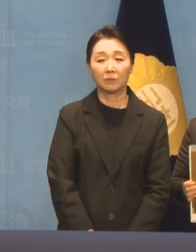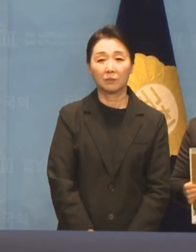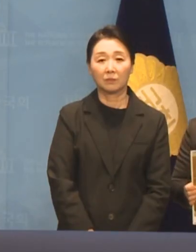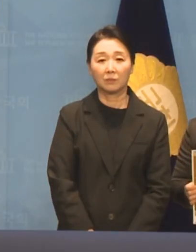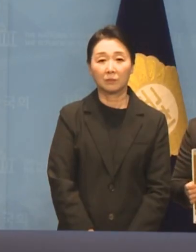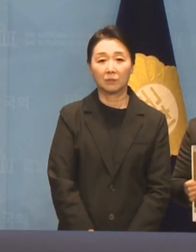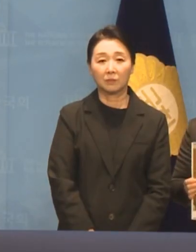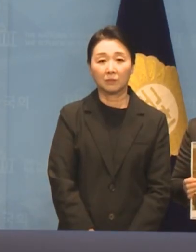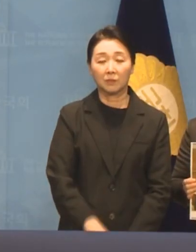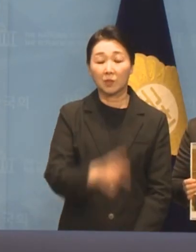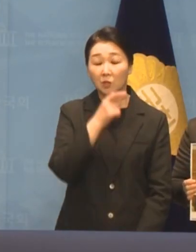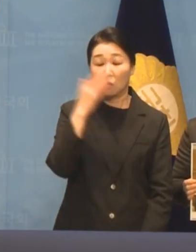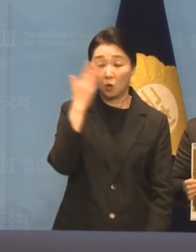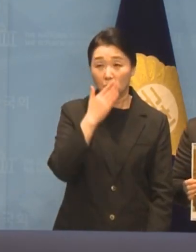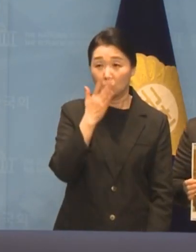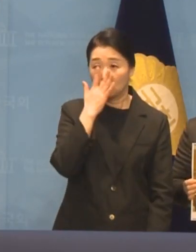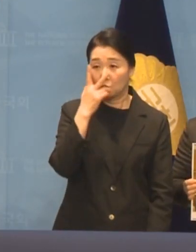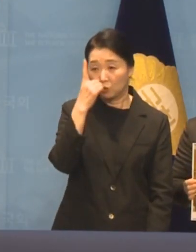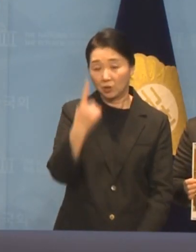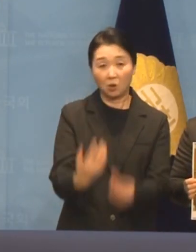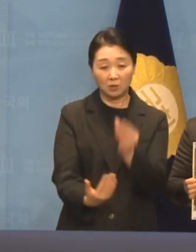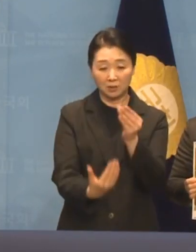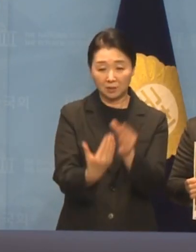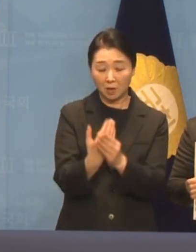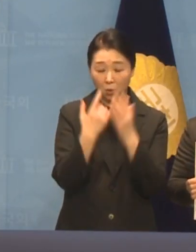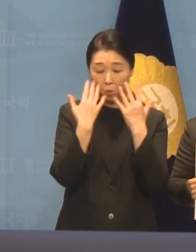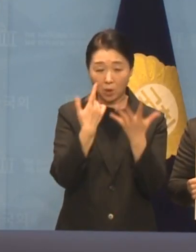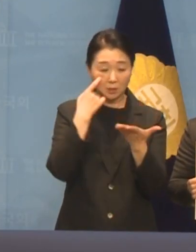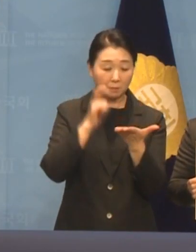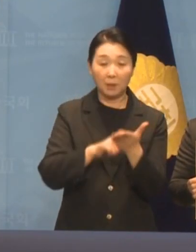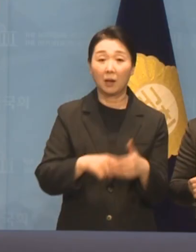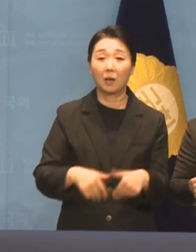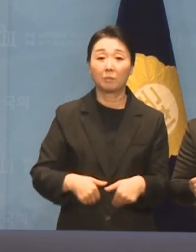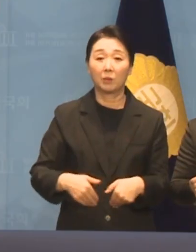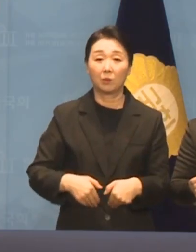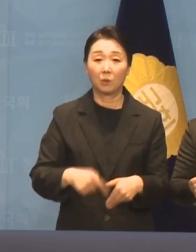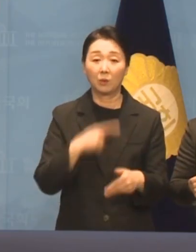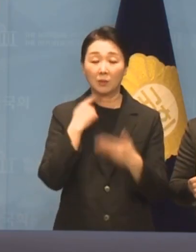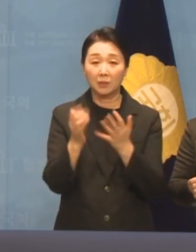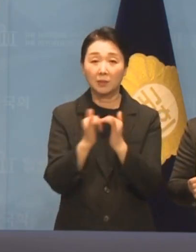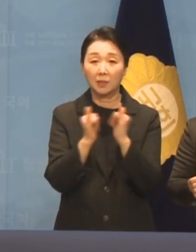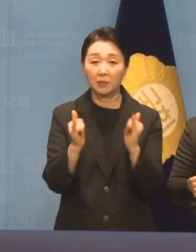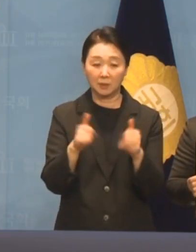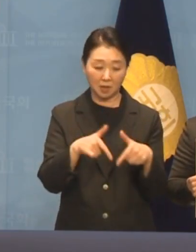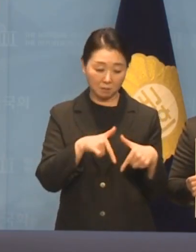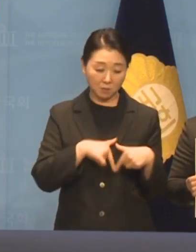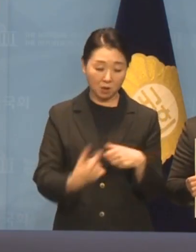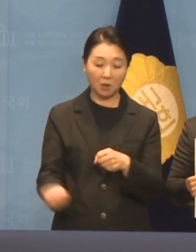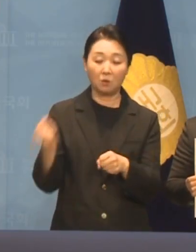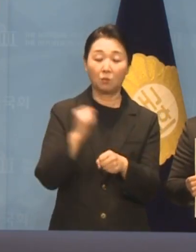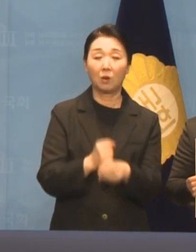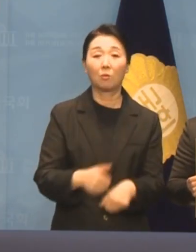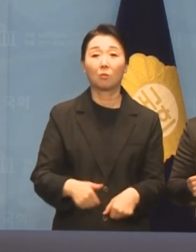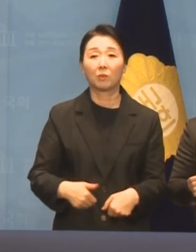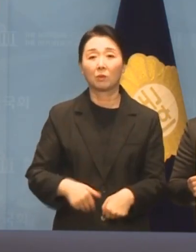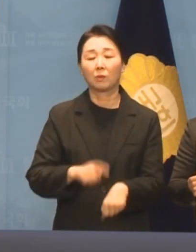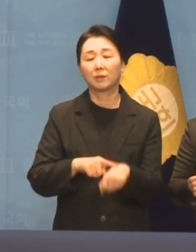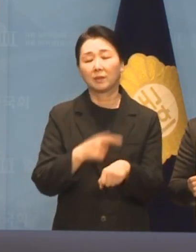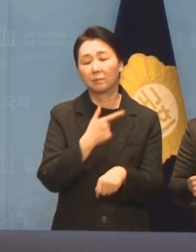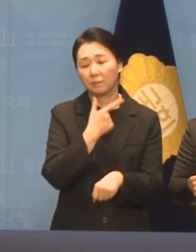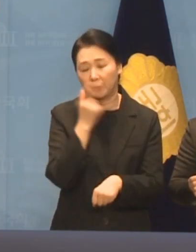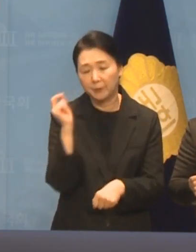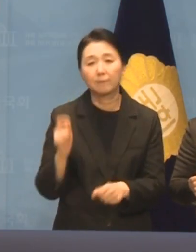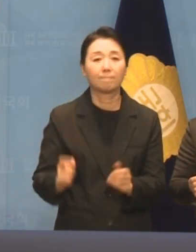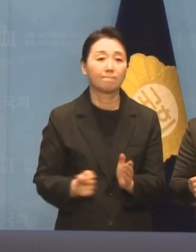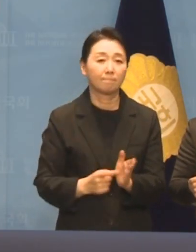여순 사건의 진상을 명확히 규명하고 희생자들의 명예를 회복하는 것만으로도 시간이